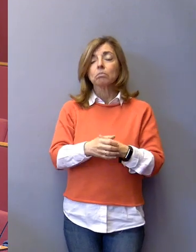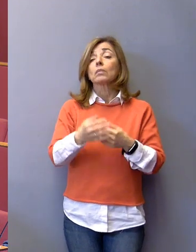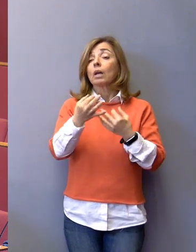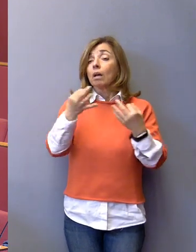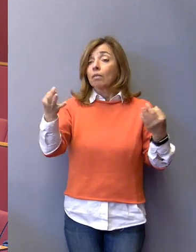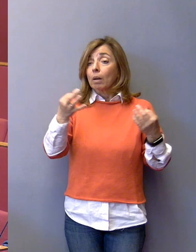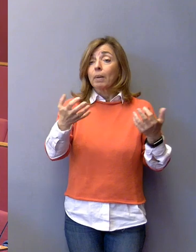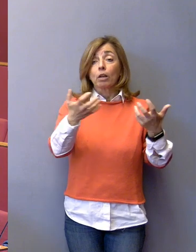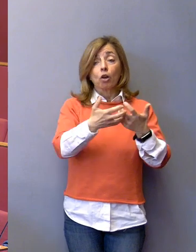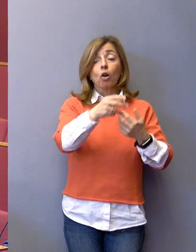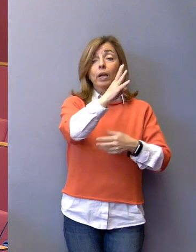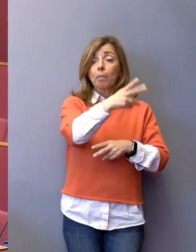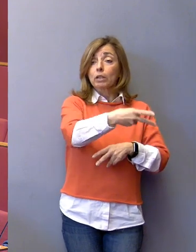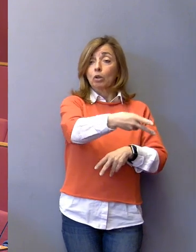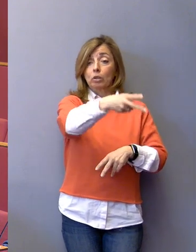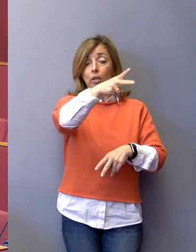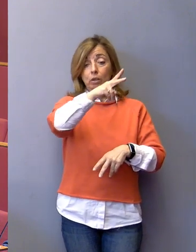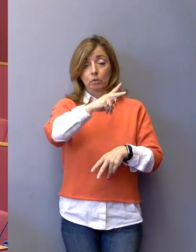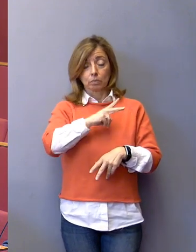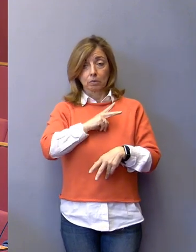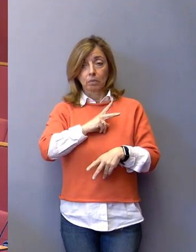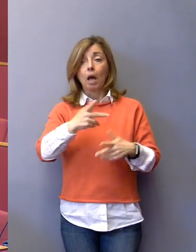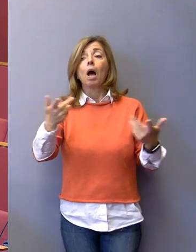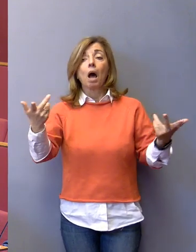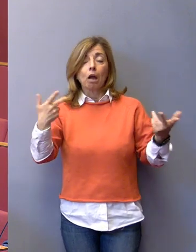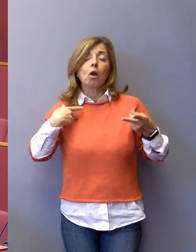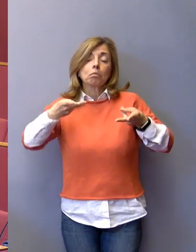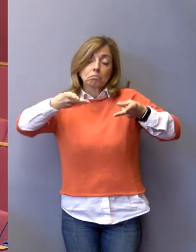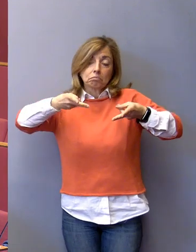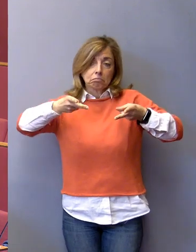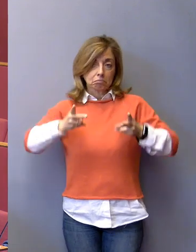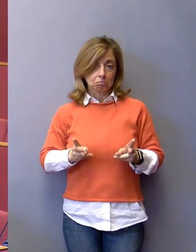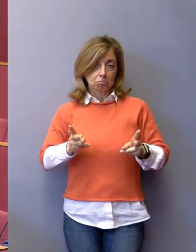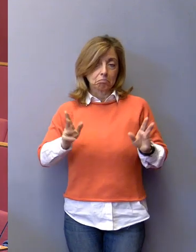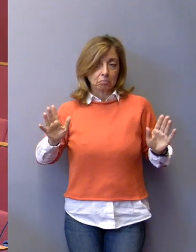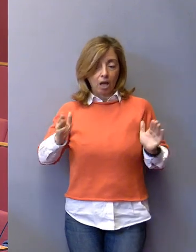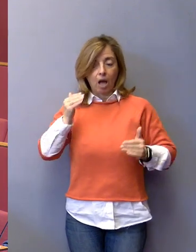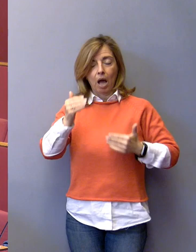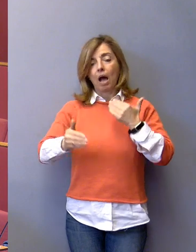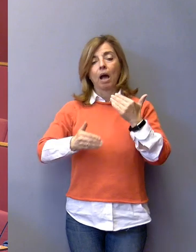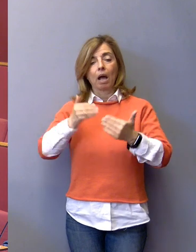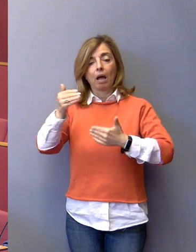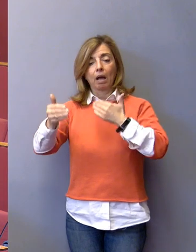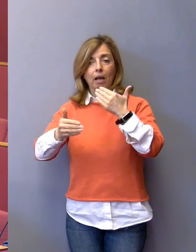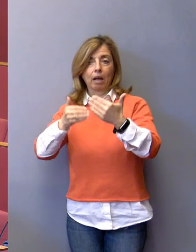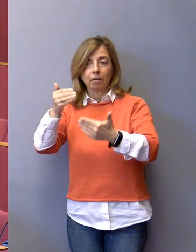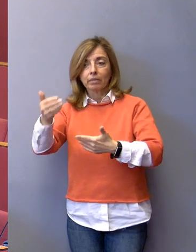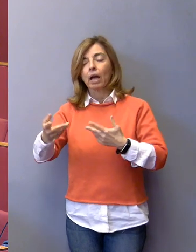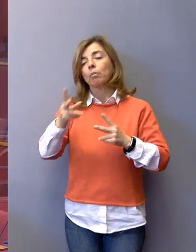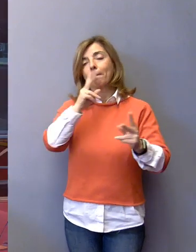la risposta dal collega bertorello non ci risediamo Stacchiamo e continuiamo questo consiglio comunale con le cementificazioni dell'amministrazione Bucci